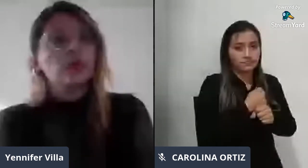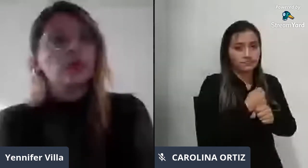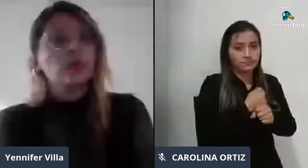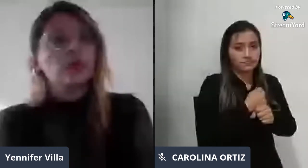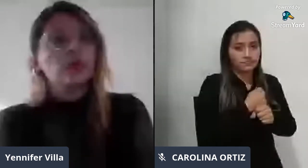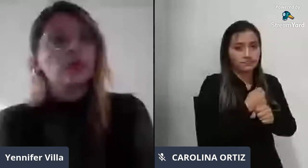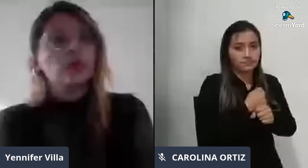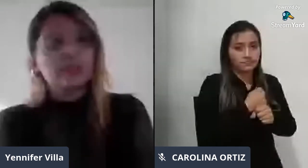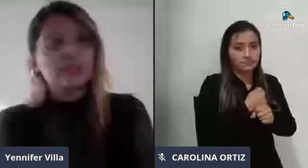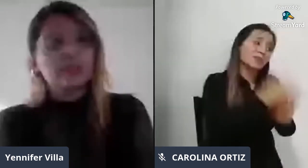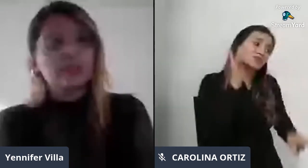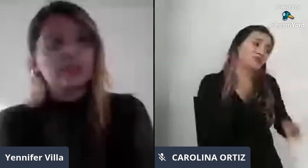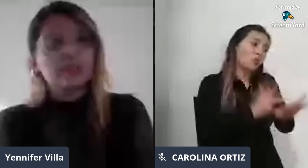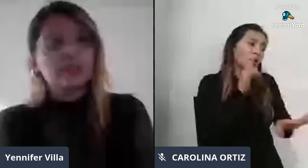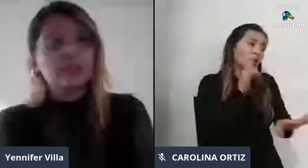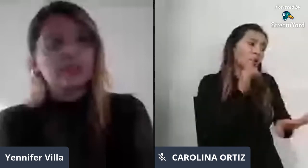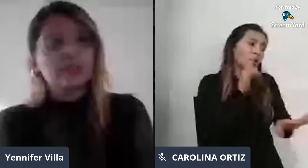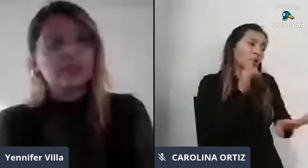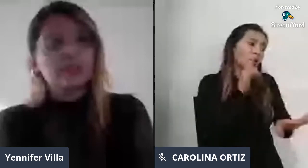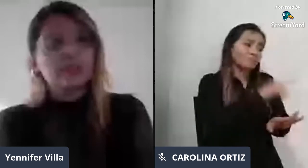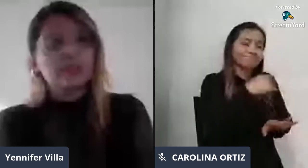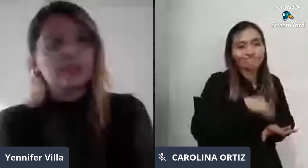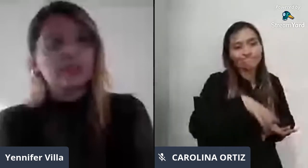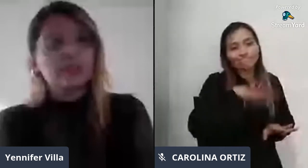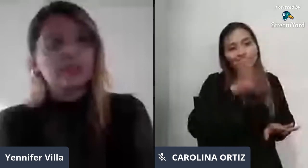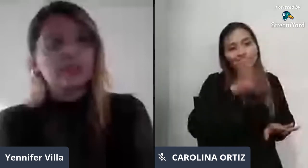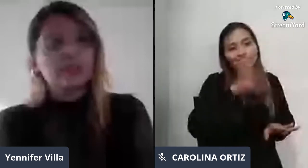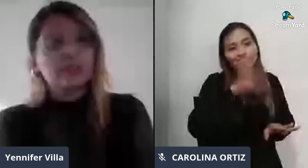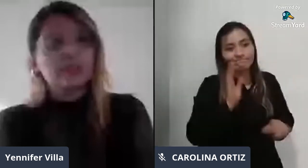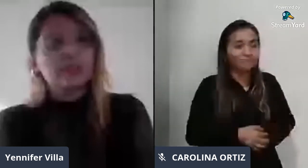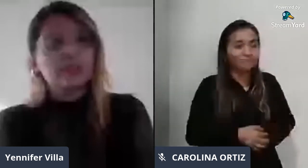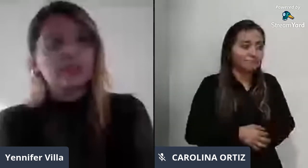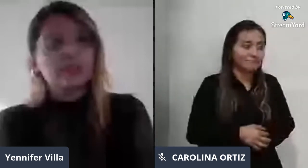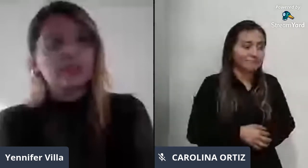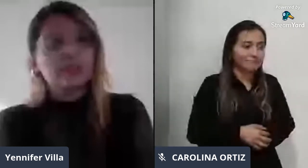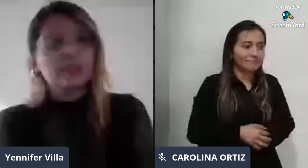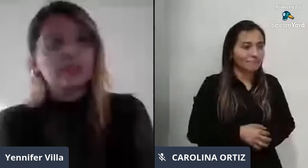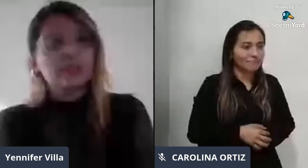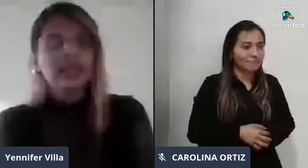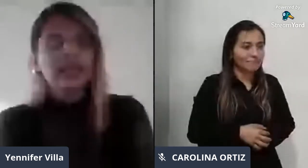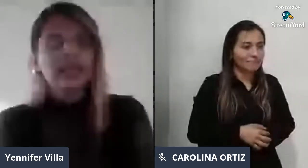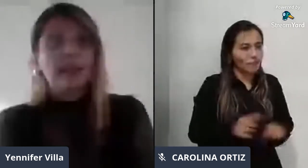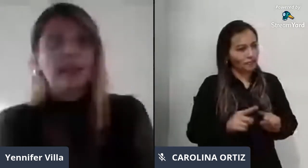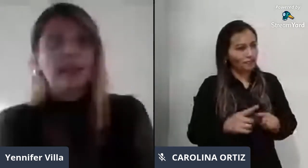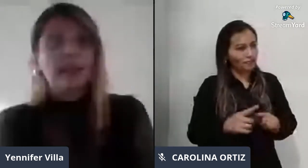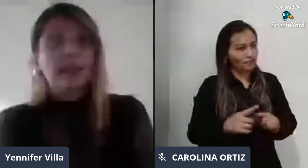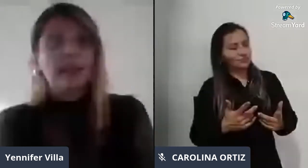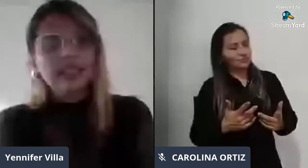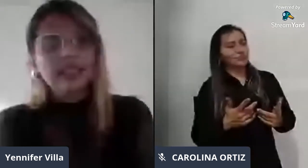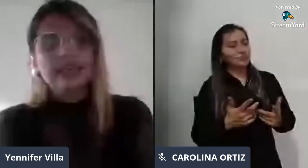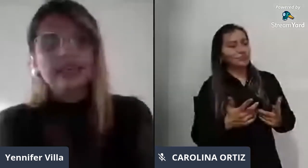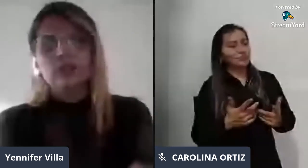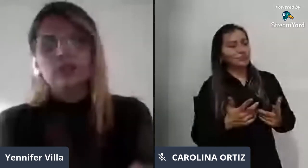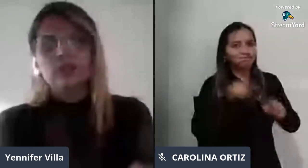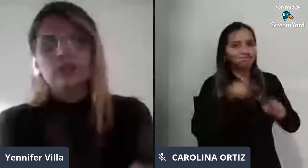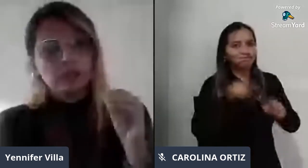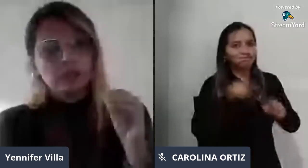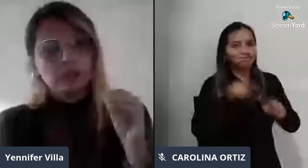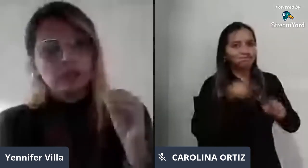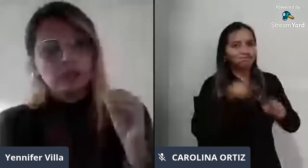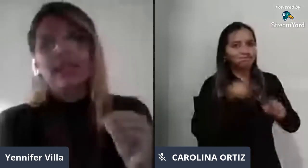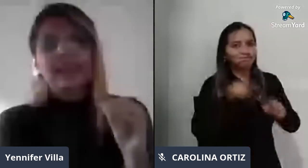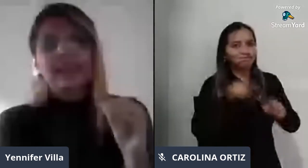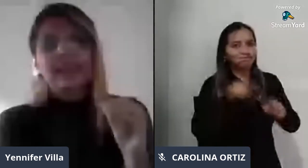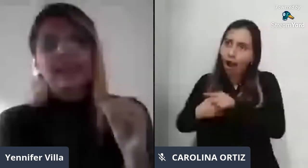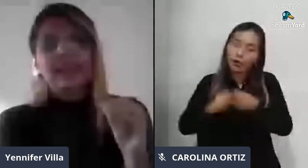un asunto de que me tocó, porque sí reconocemos los empobrecimientos de nosotras. Pero ahí es muy delicado la forma en la que le entramos a